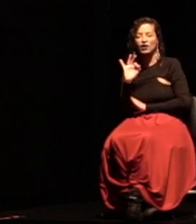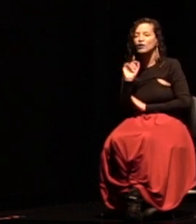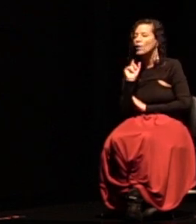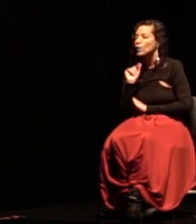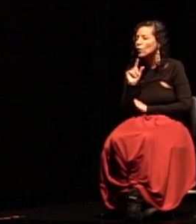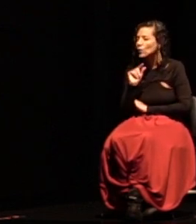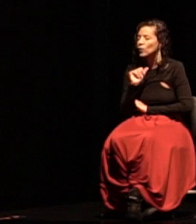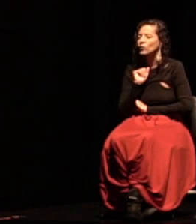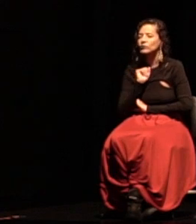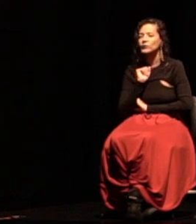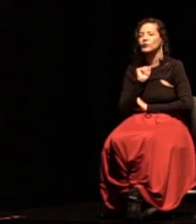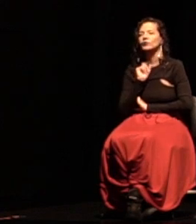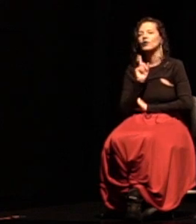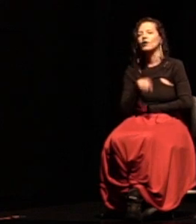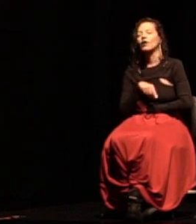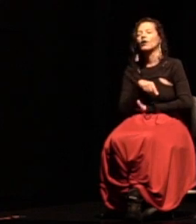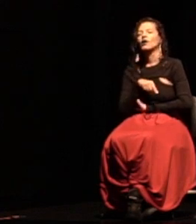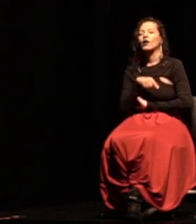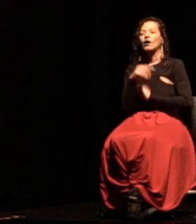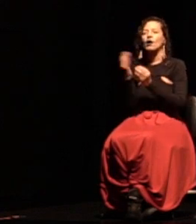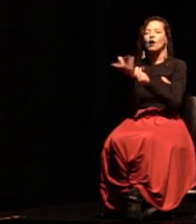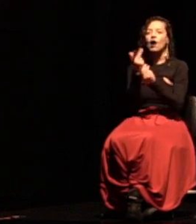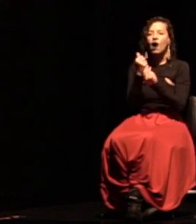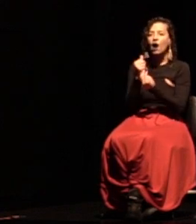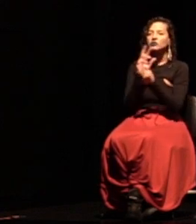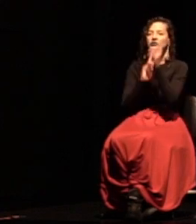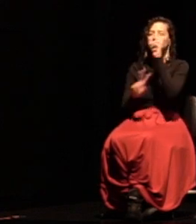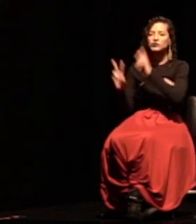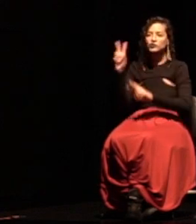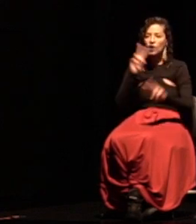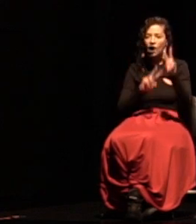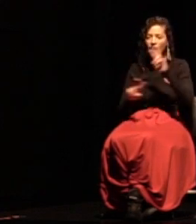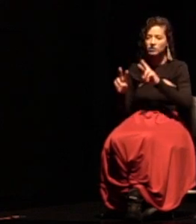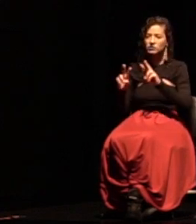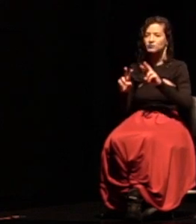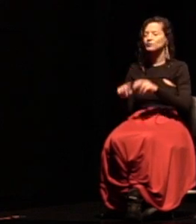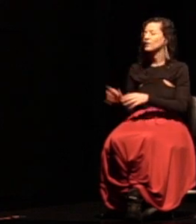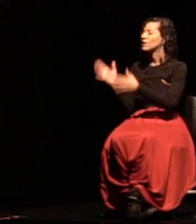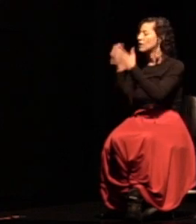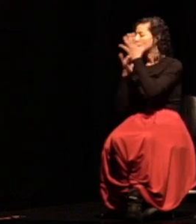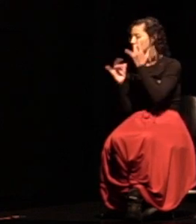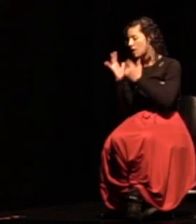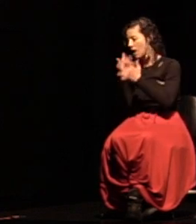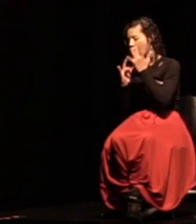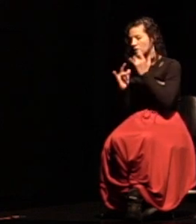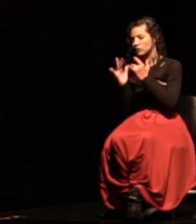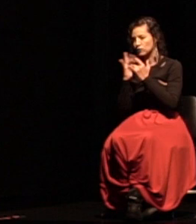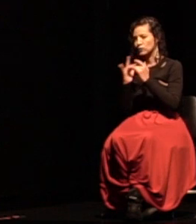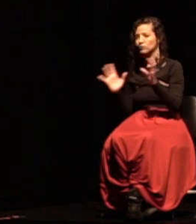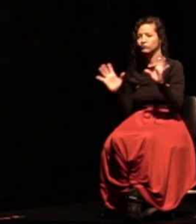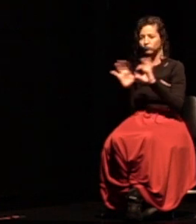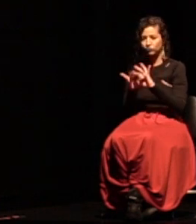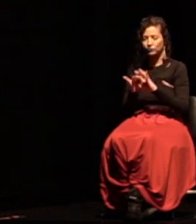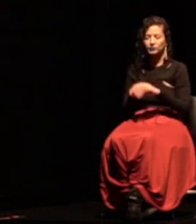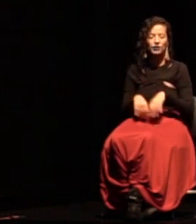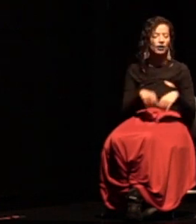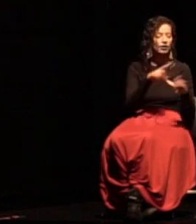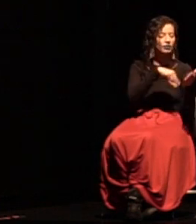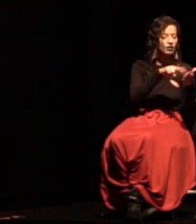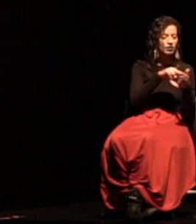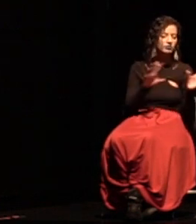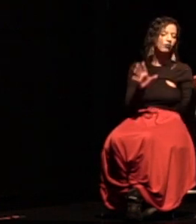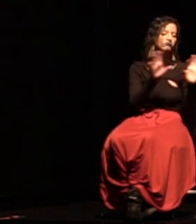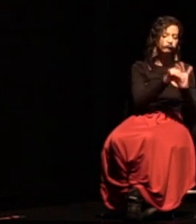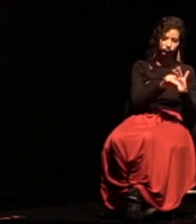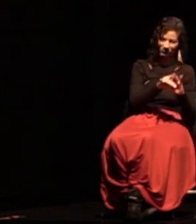é? A questão das artes visuais com a questão do teatro, que nós conversamos tanto, né, João? Com a questão da dança,